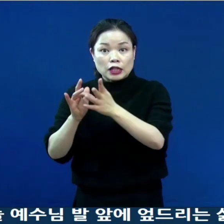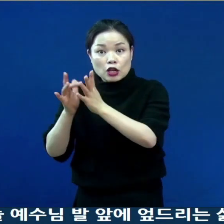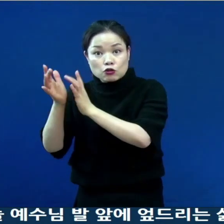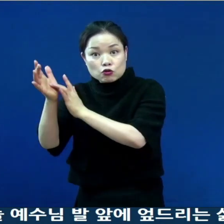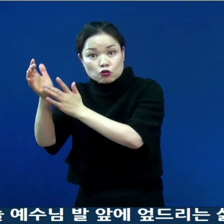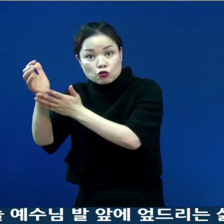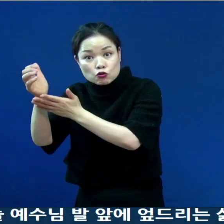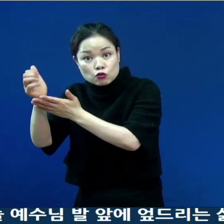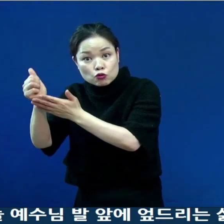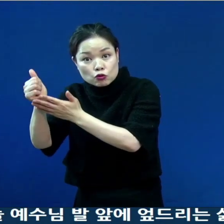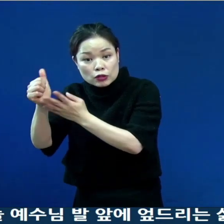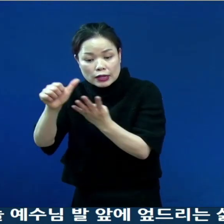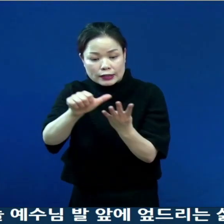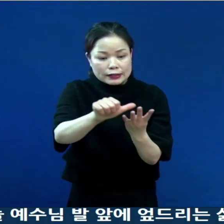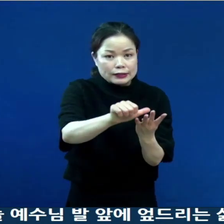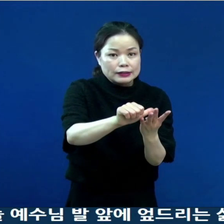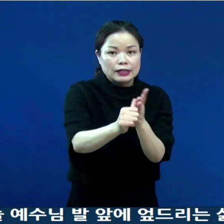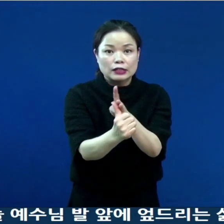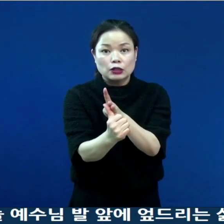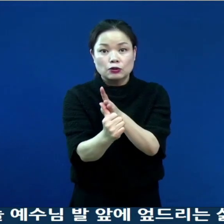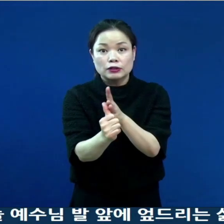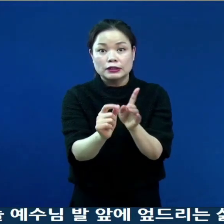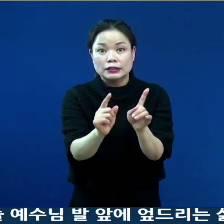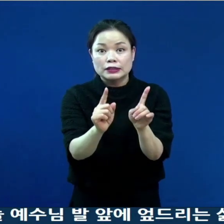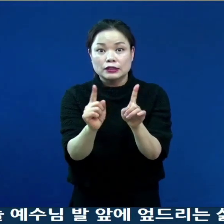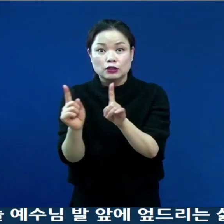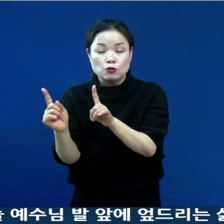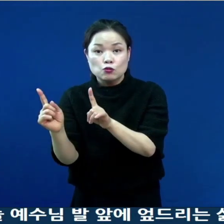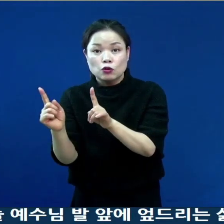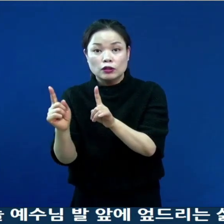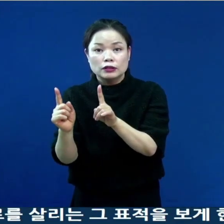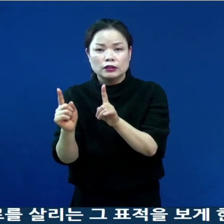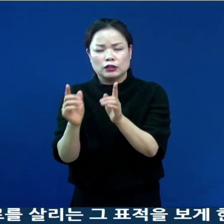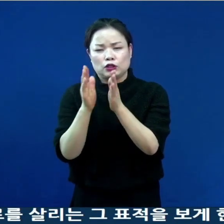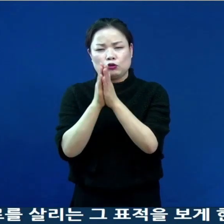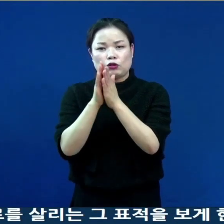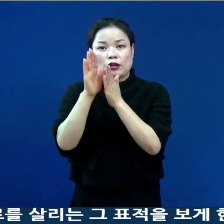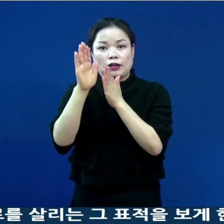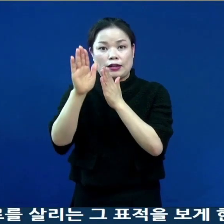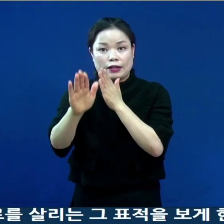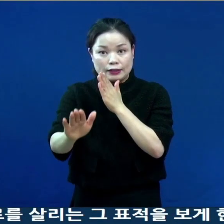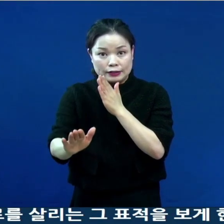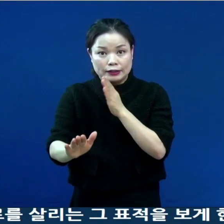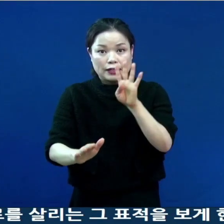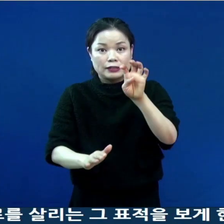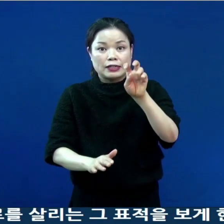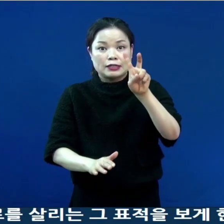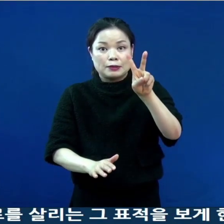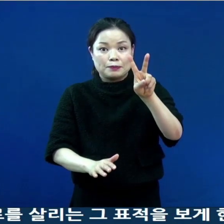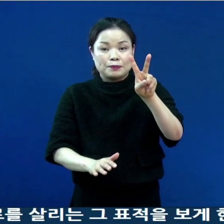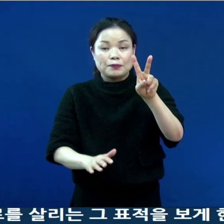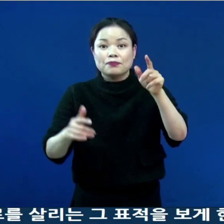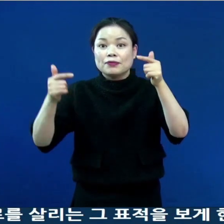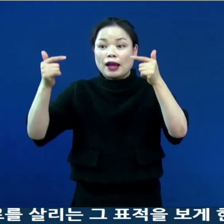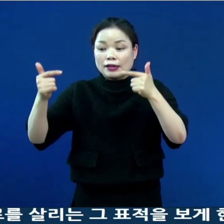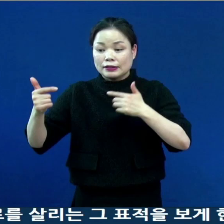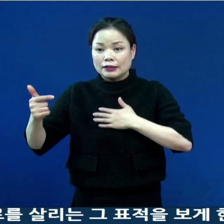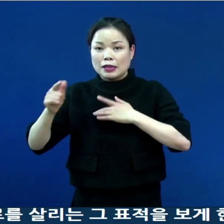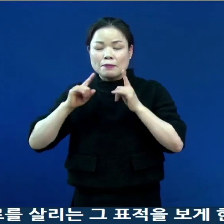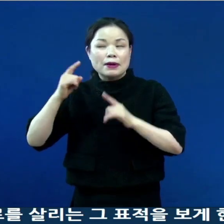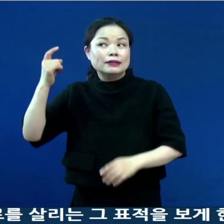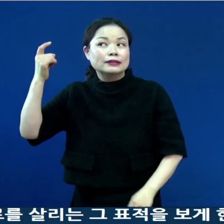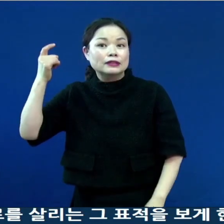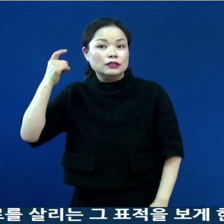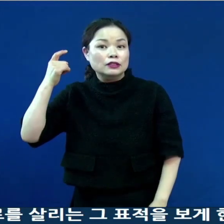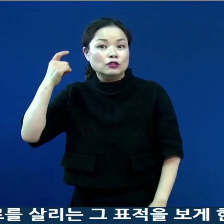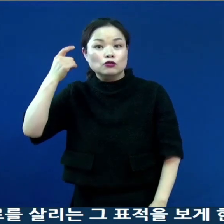예수님께서 나사로를 살릴 때 나사로의 부활을 위해서 기도한 다음 42절 읽겠습니다. 항상 내 말을